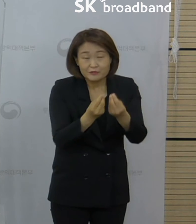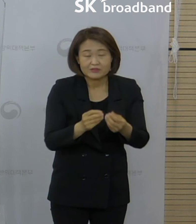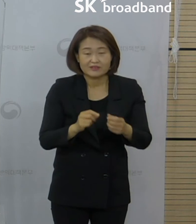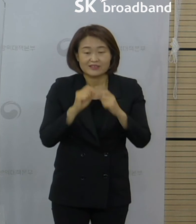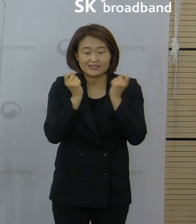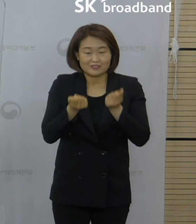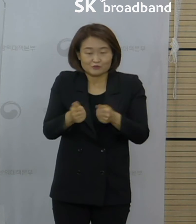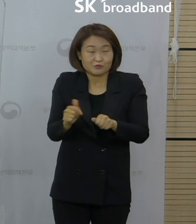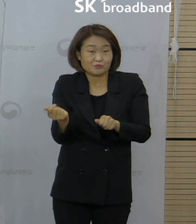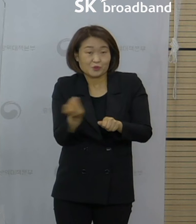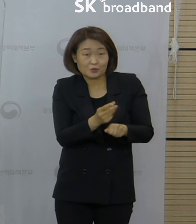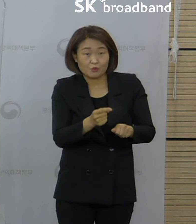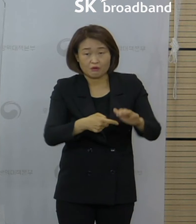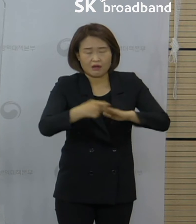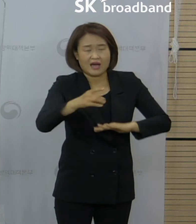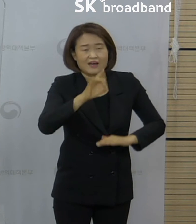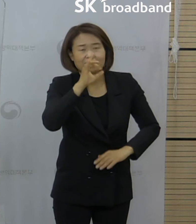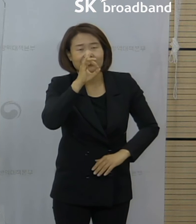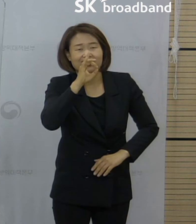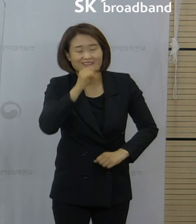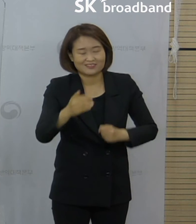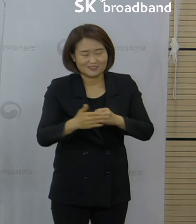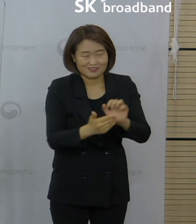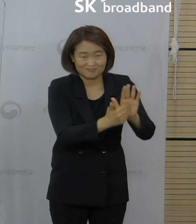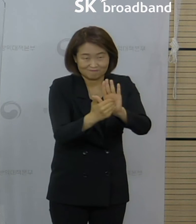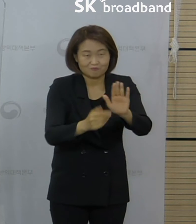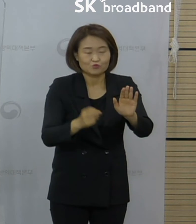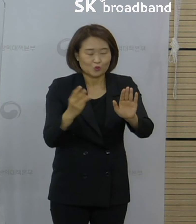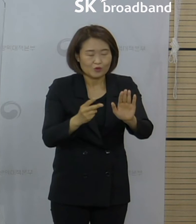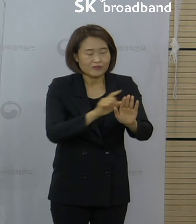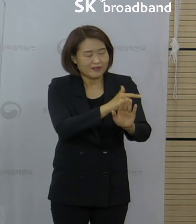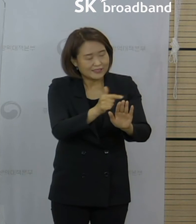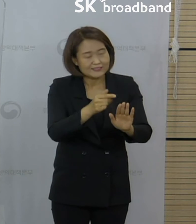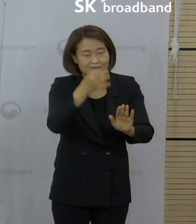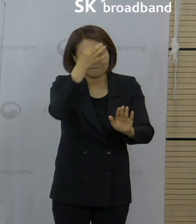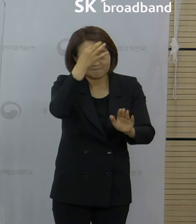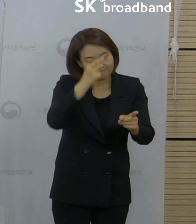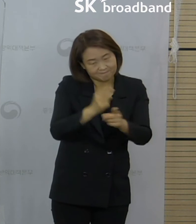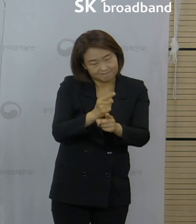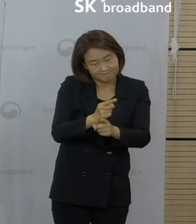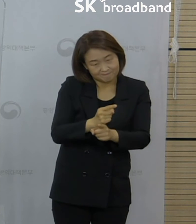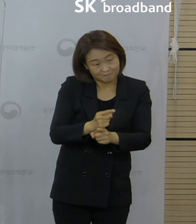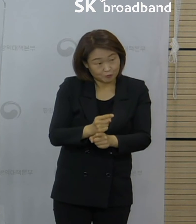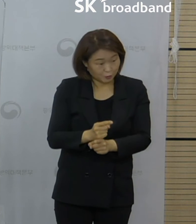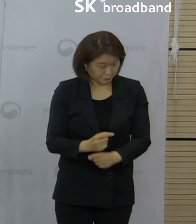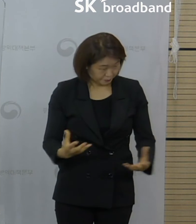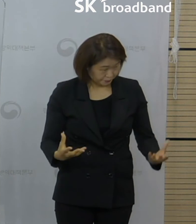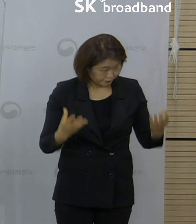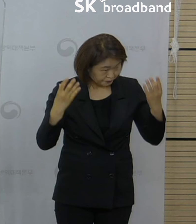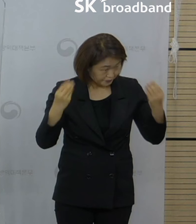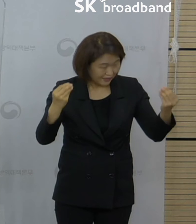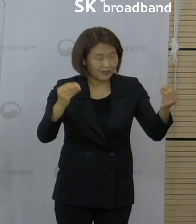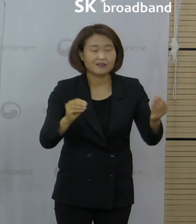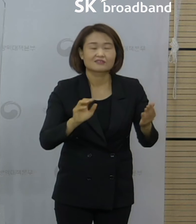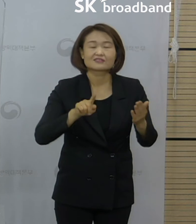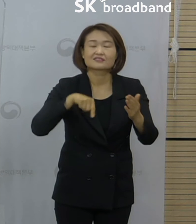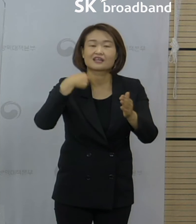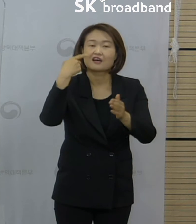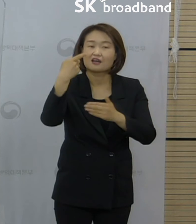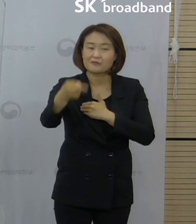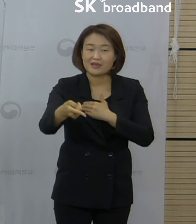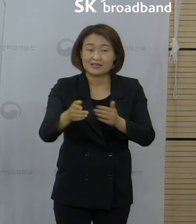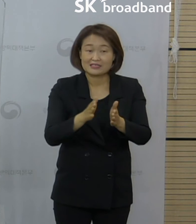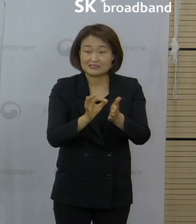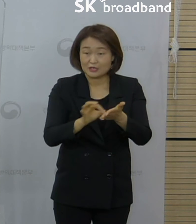민감한 정보를 최소한 처리할 수 있는 방법으로 약간 기능을 바꾸고 있습니다. 그 절차가 마무리되는 대로 개통 계획에 대해서는 별도로